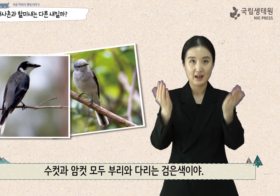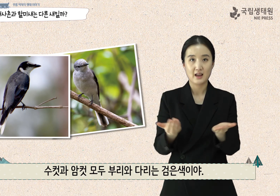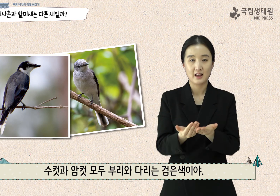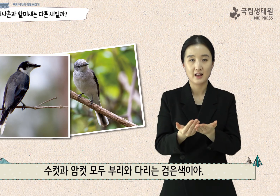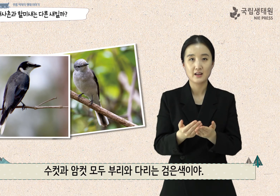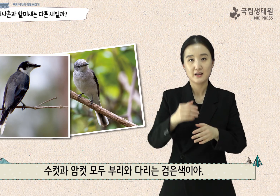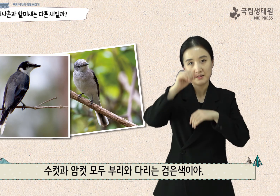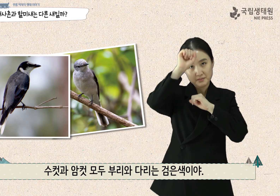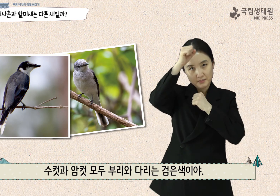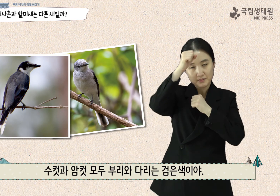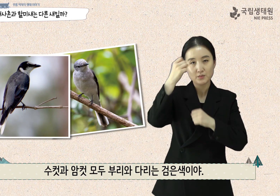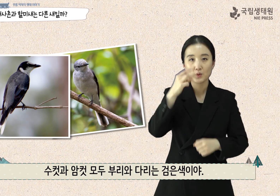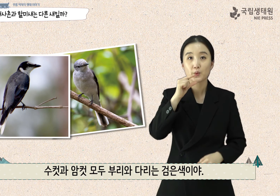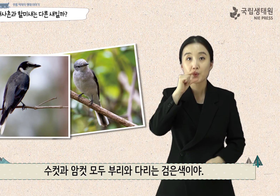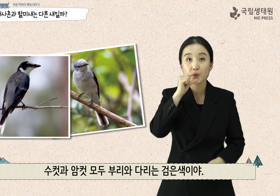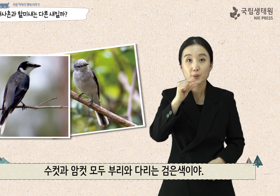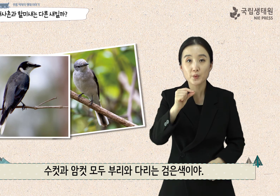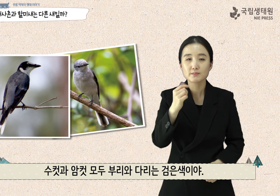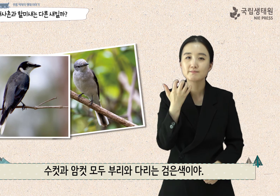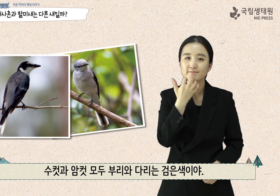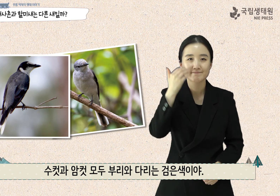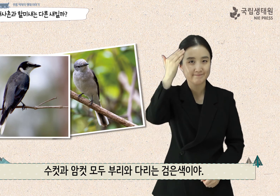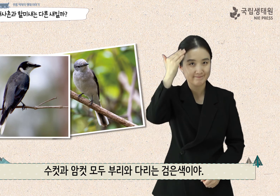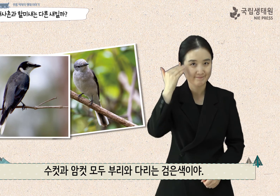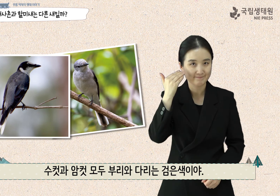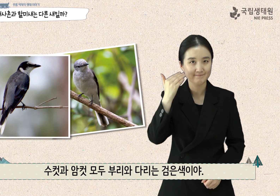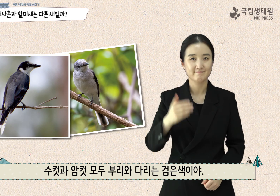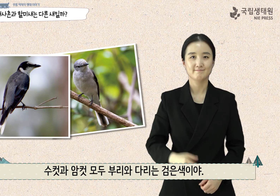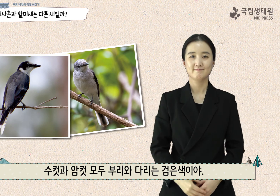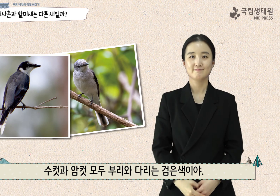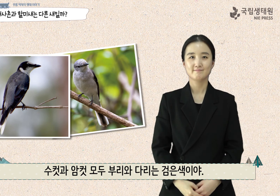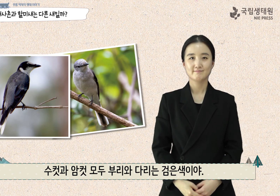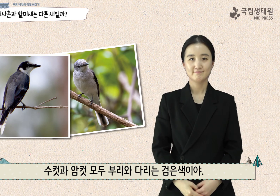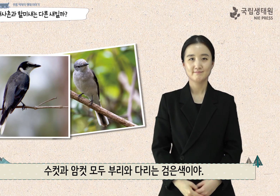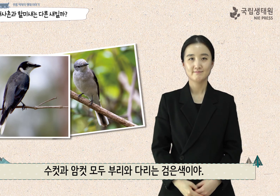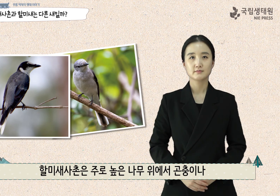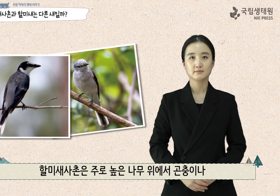수컷과 암컷 모두 부리와 다리는 검은색이야.